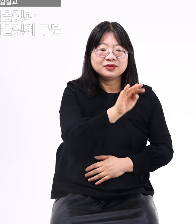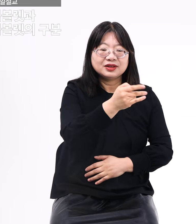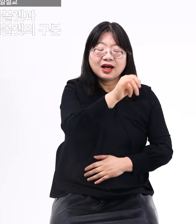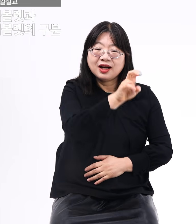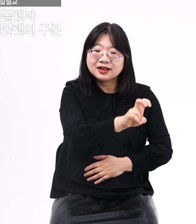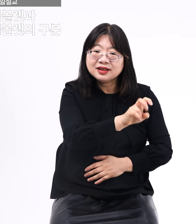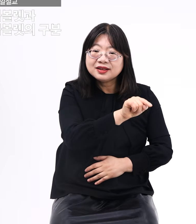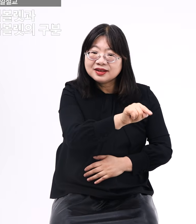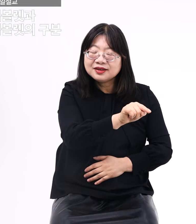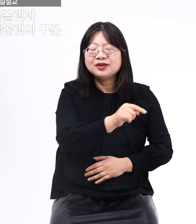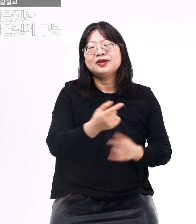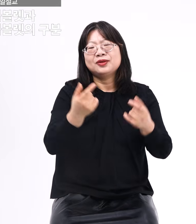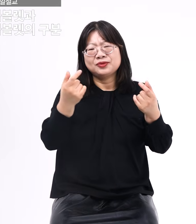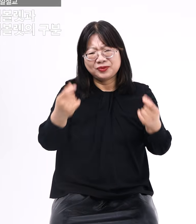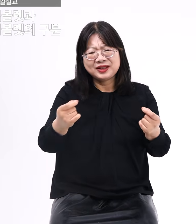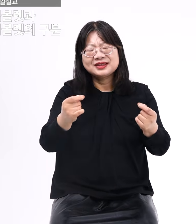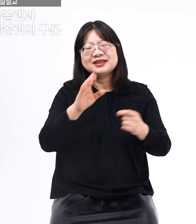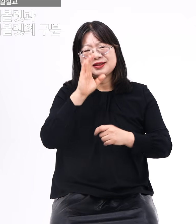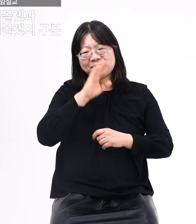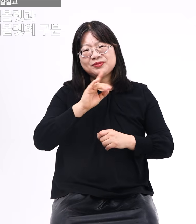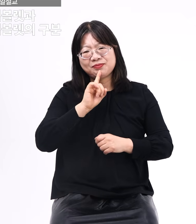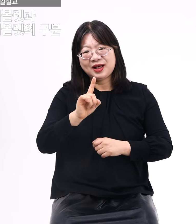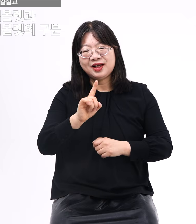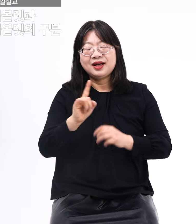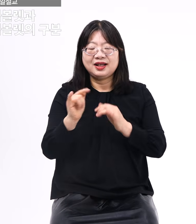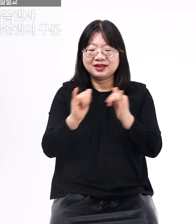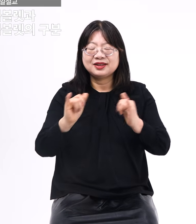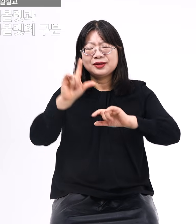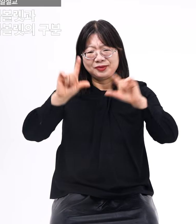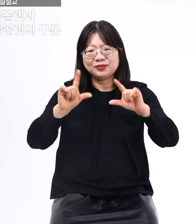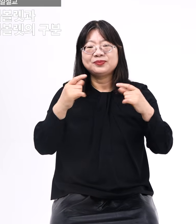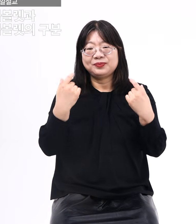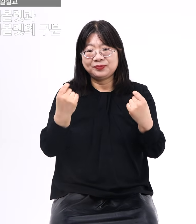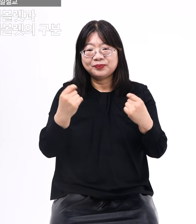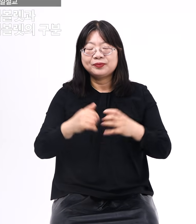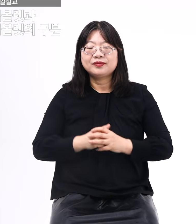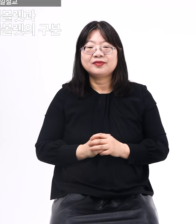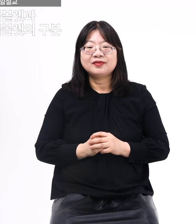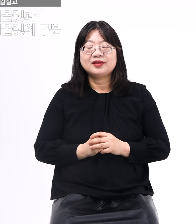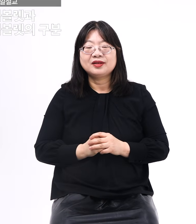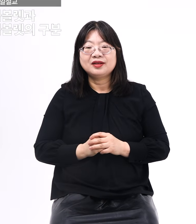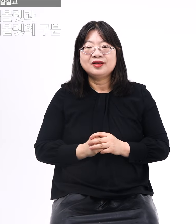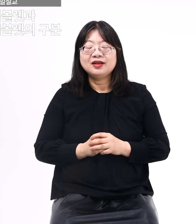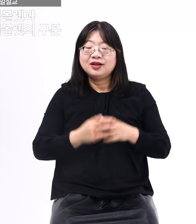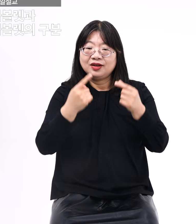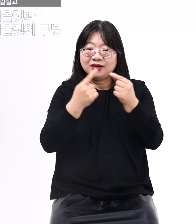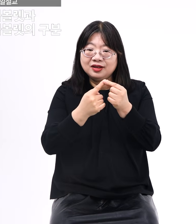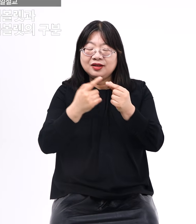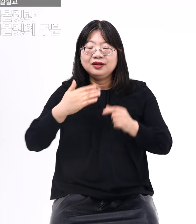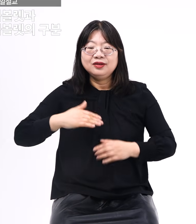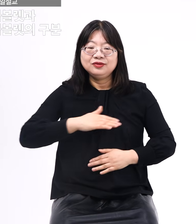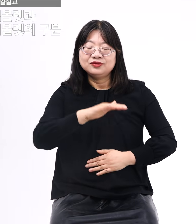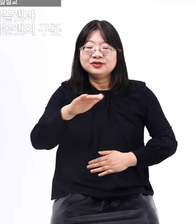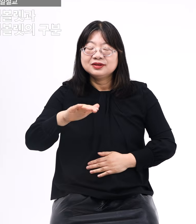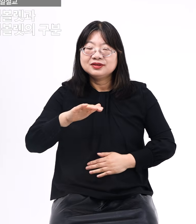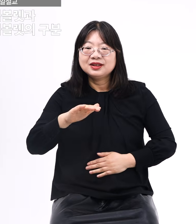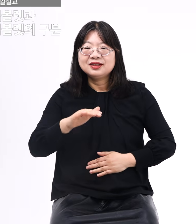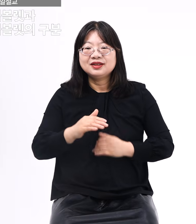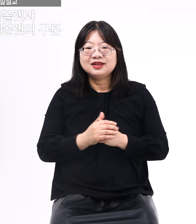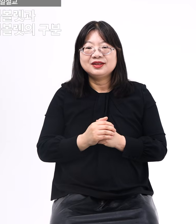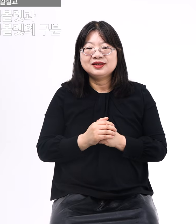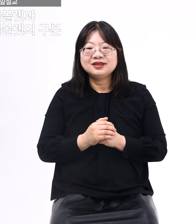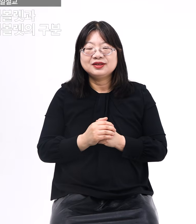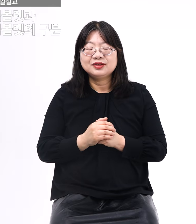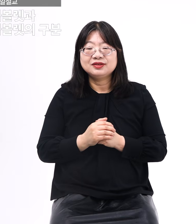다 똑같다. 이게 인간의 모습이에요. 첫째, 오늘 여기서 우리가 길어